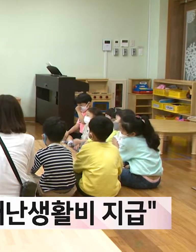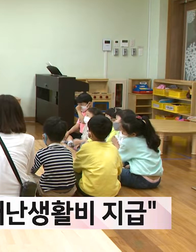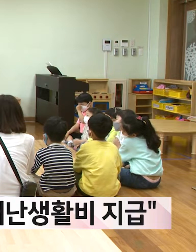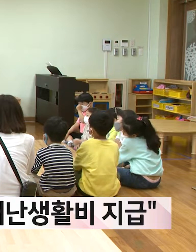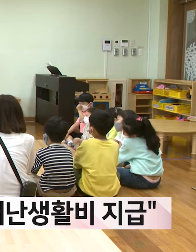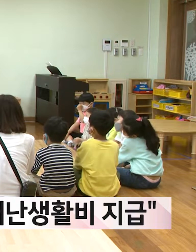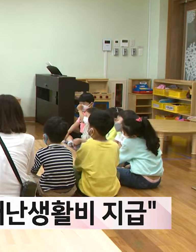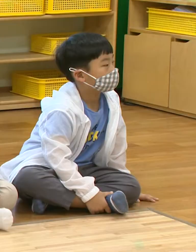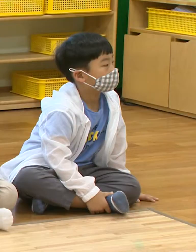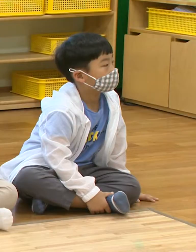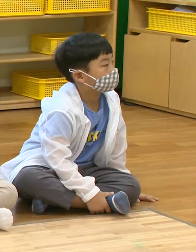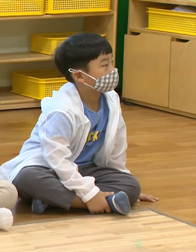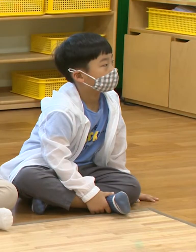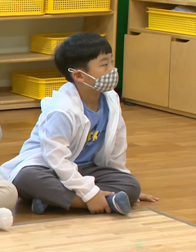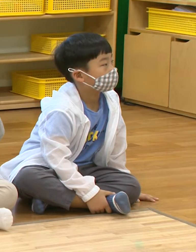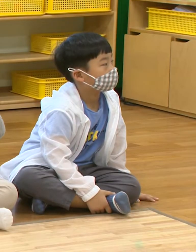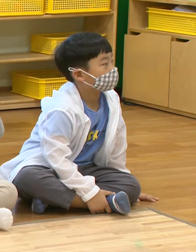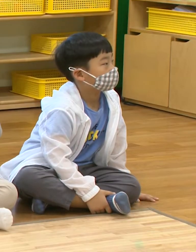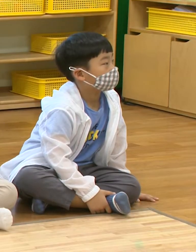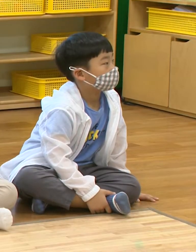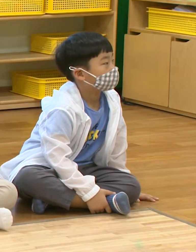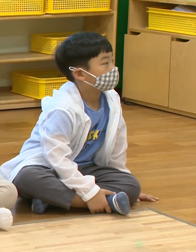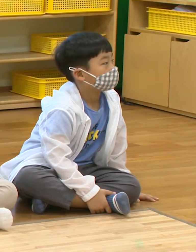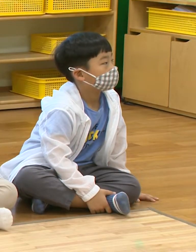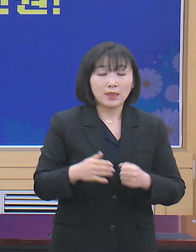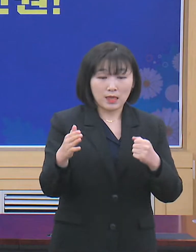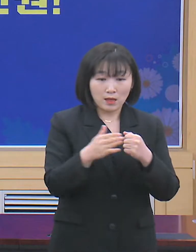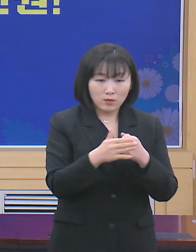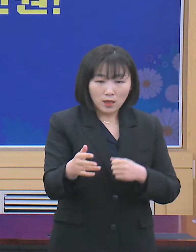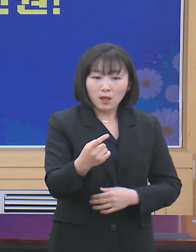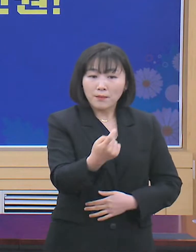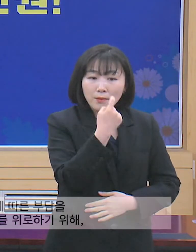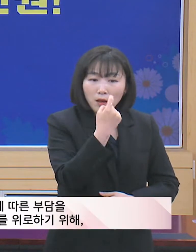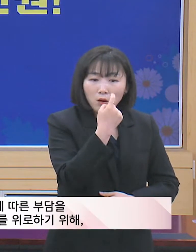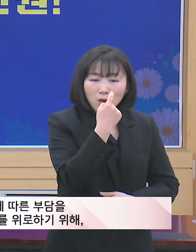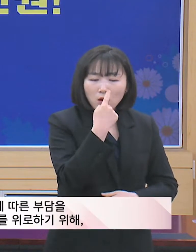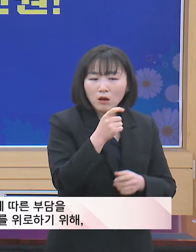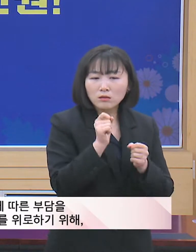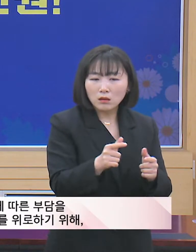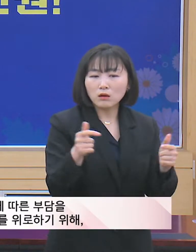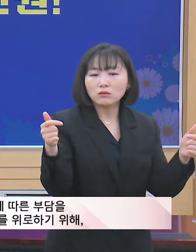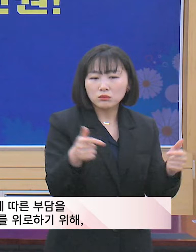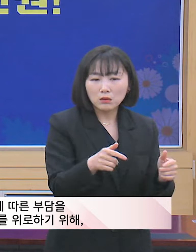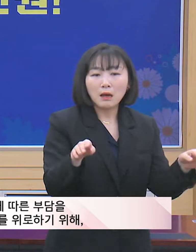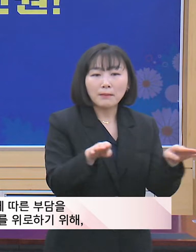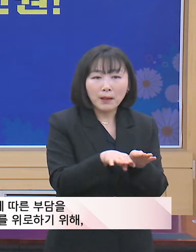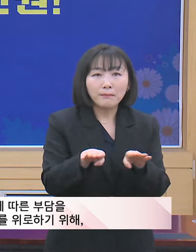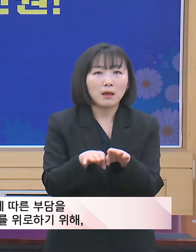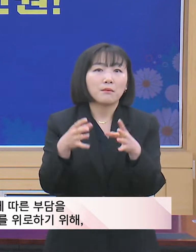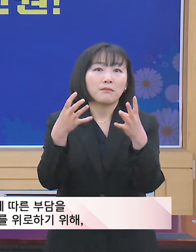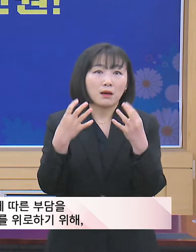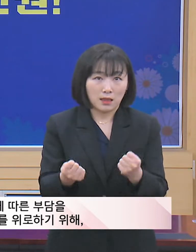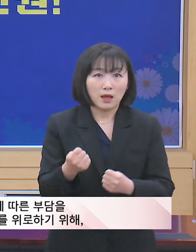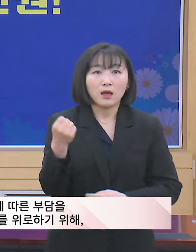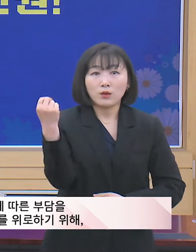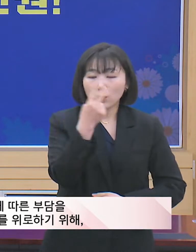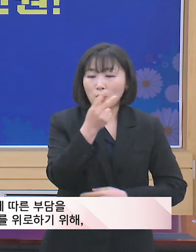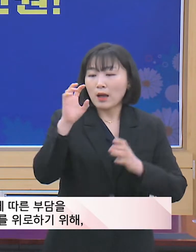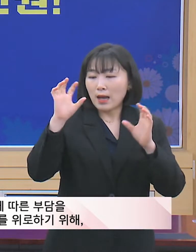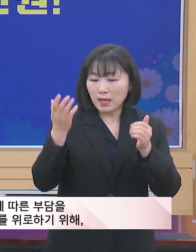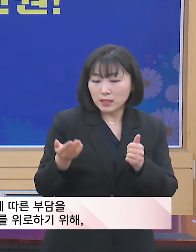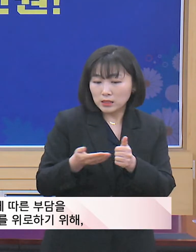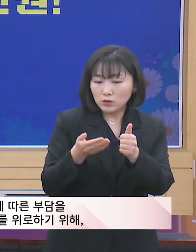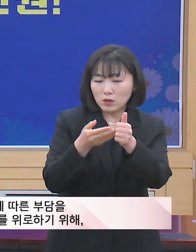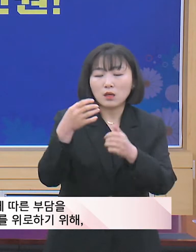두고 있는 아동 청소년 2만 6천여 명입니다. 학습 결손에 따른 교육 격차 해소와 아이 양육에